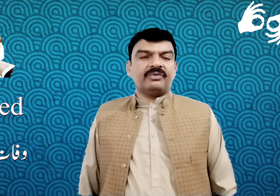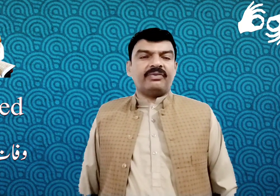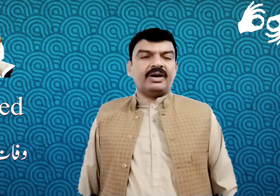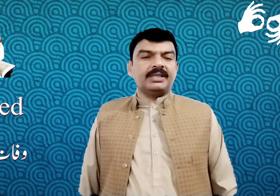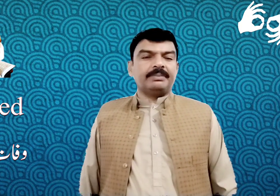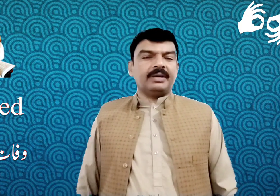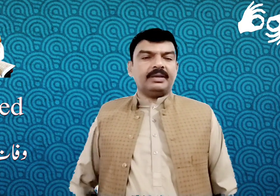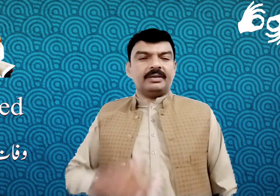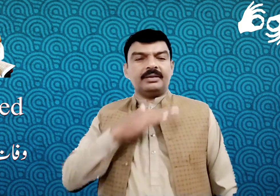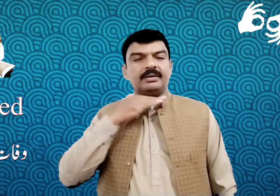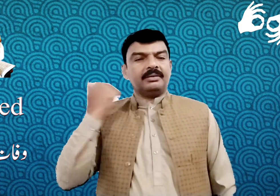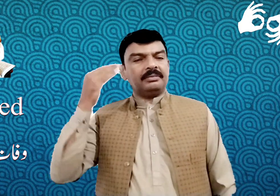वफात पाई।